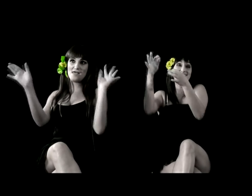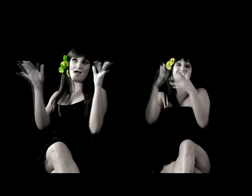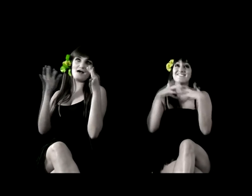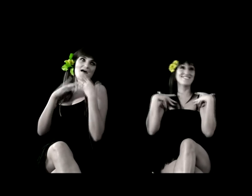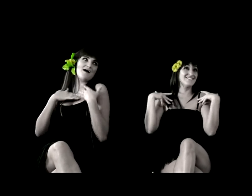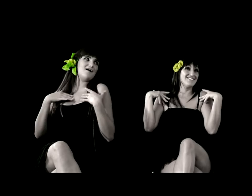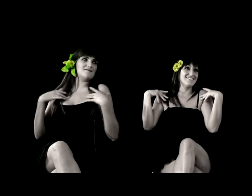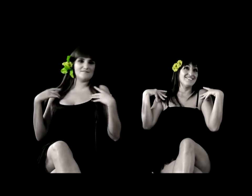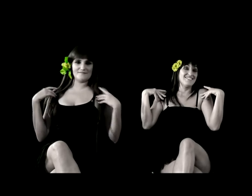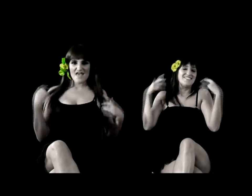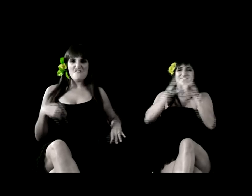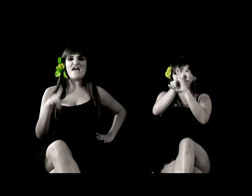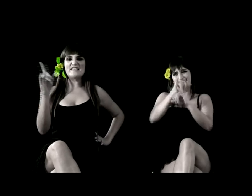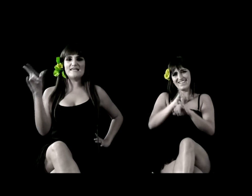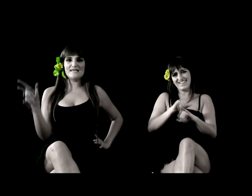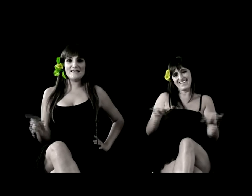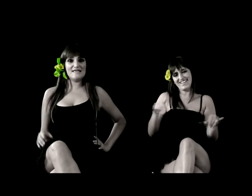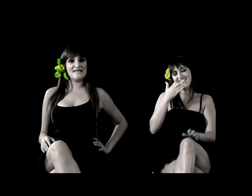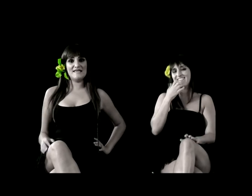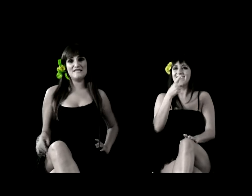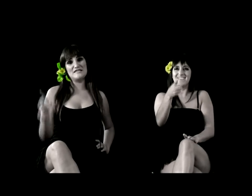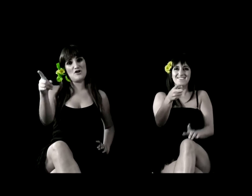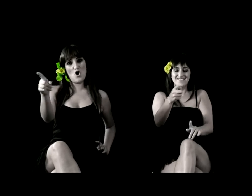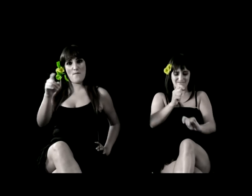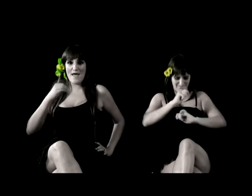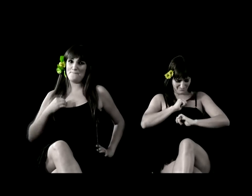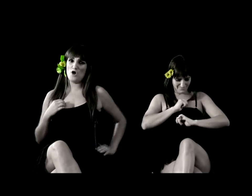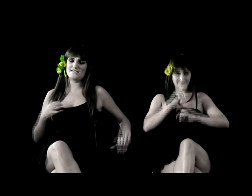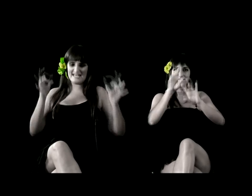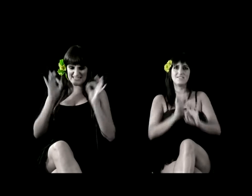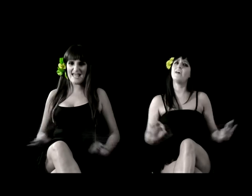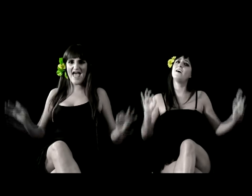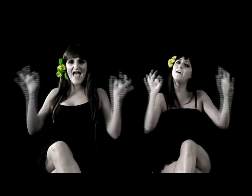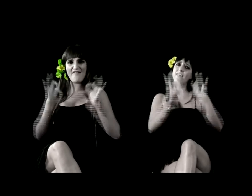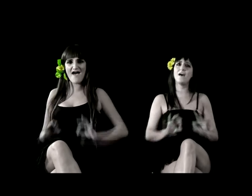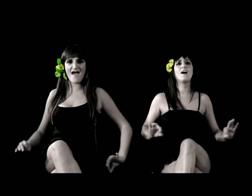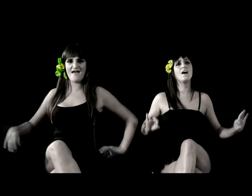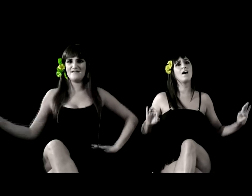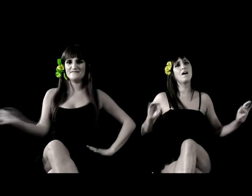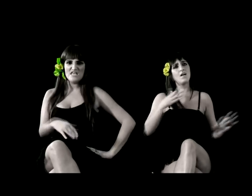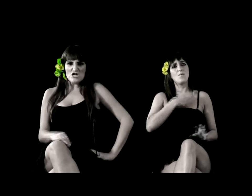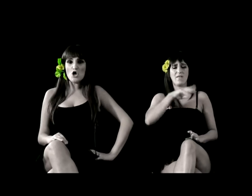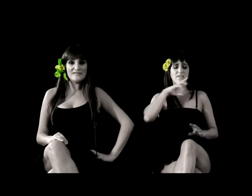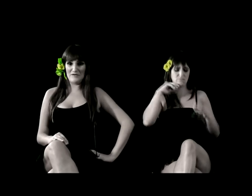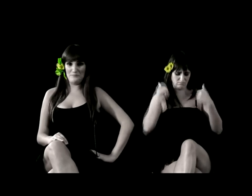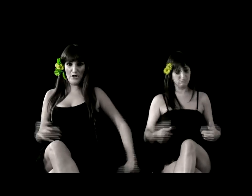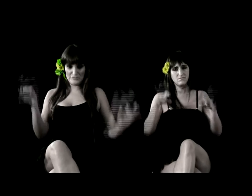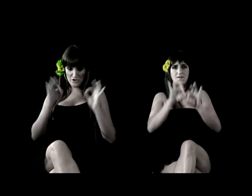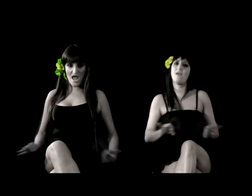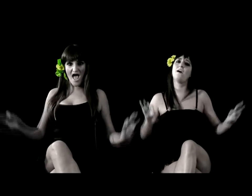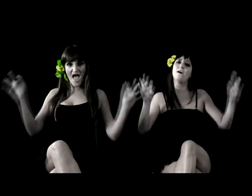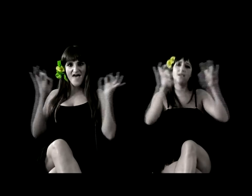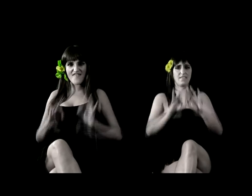es hablar de María Rozalén. Esta artista procedente de Albacete actuará el próximo 11 de octubre en Toledo, en el Círculo de